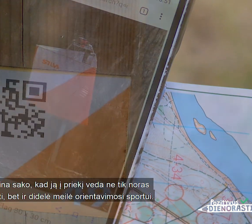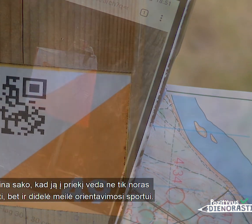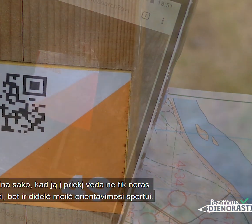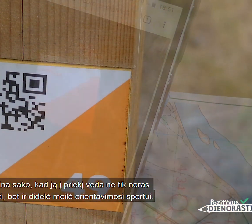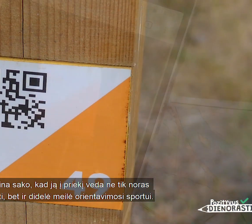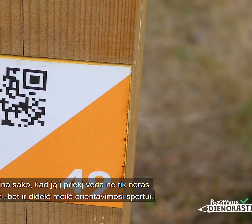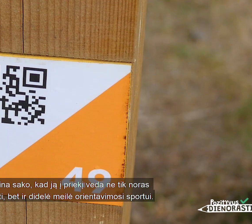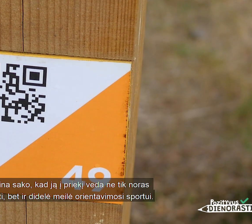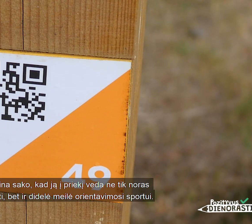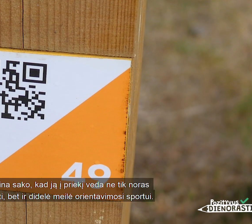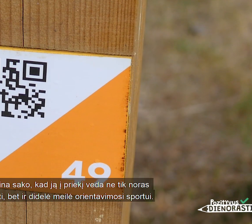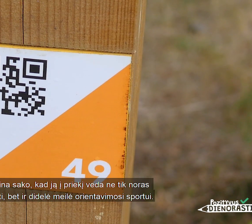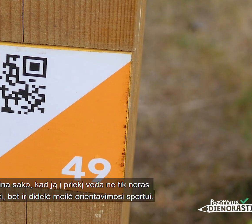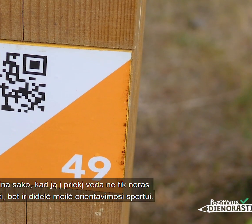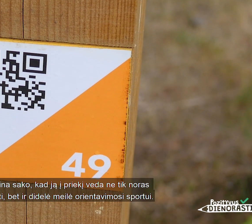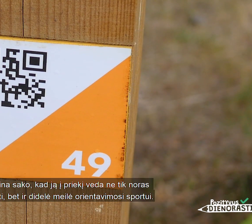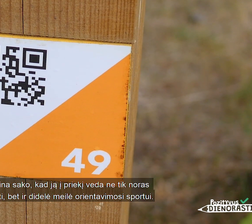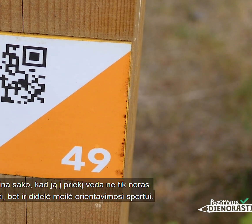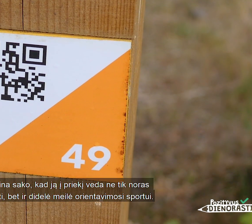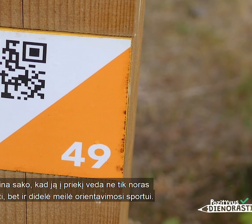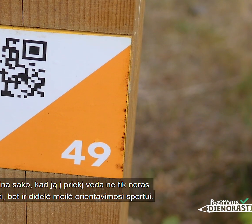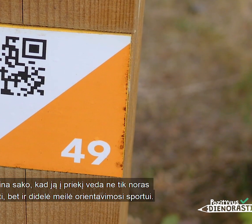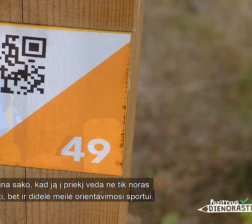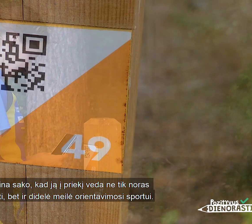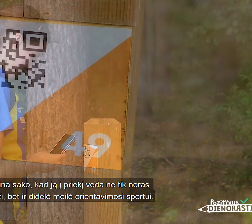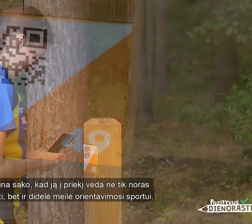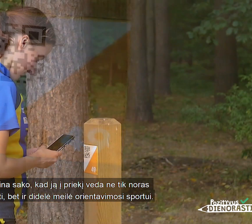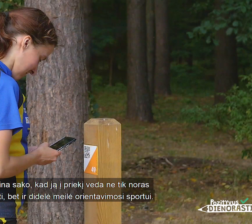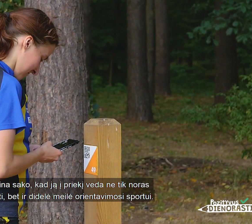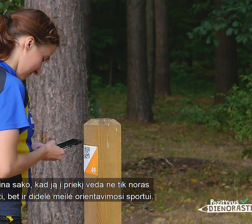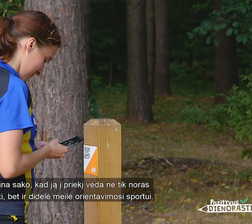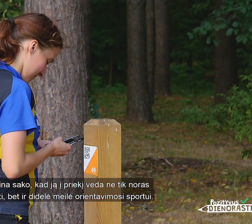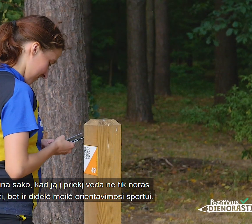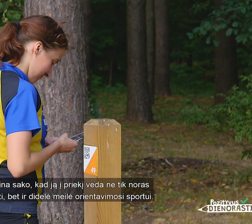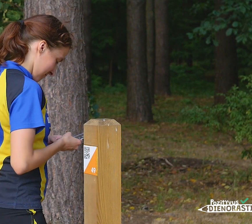kad jai prieki veda ne tik noras laimėti, bet ir didelė meilė orientaciniam sportui.